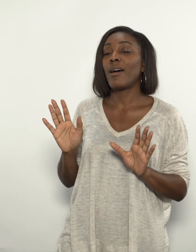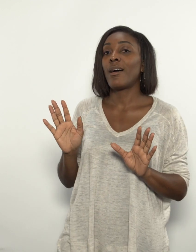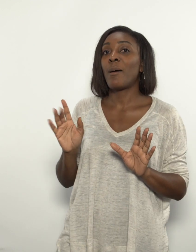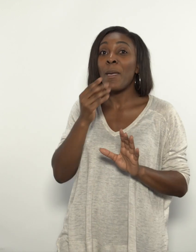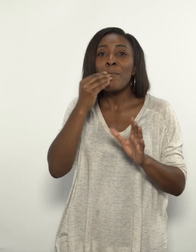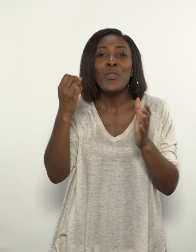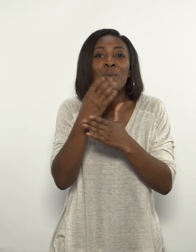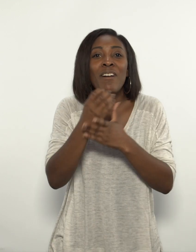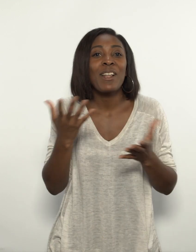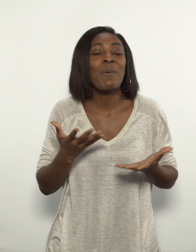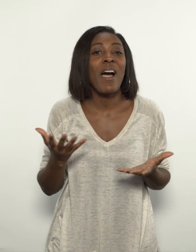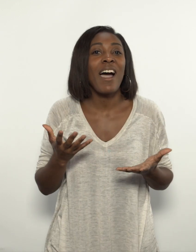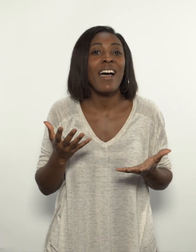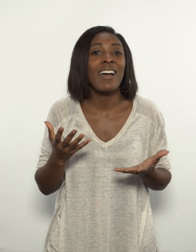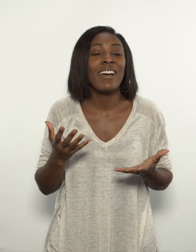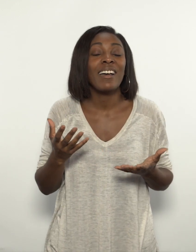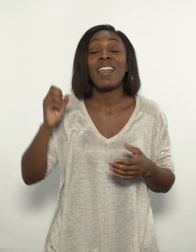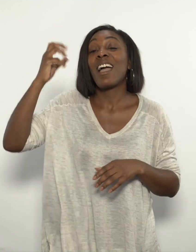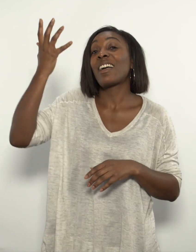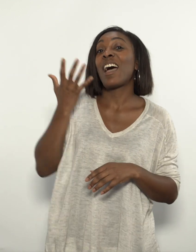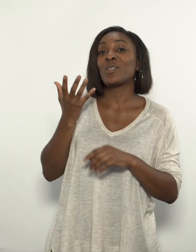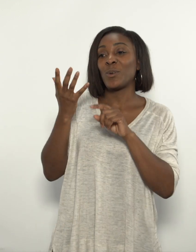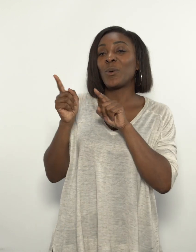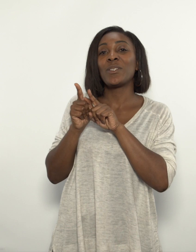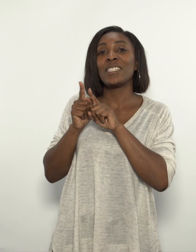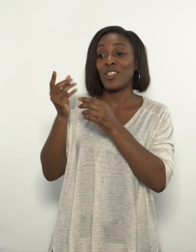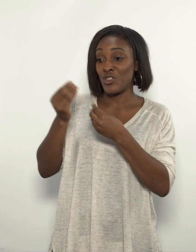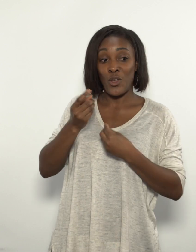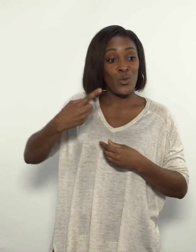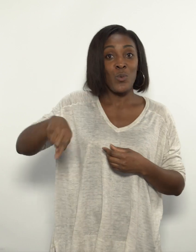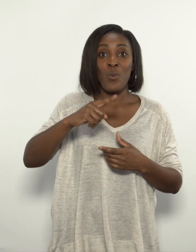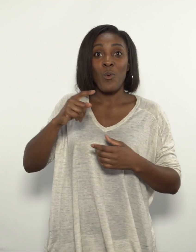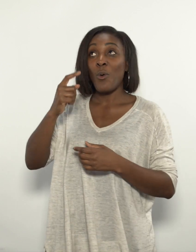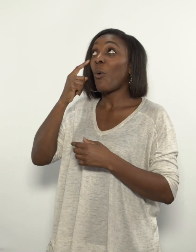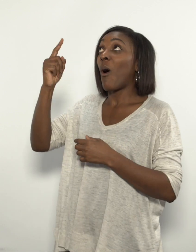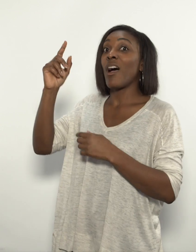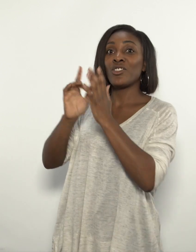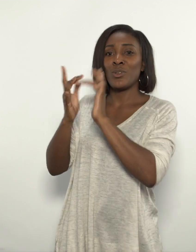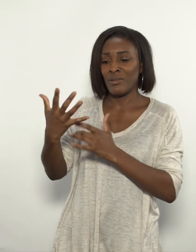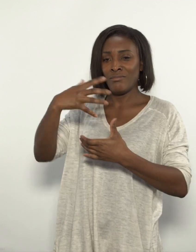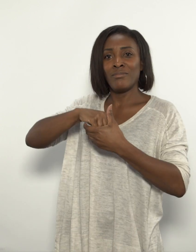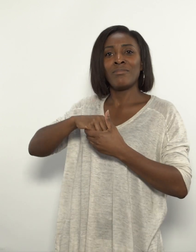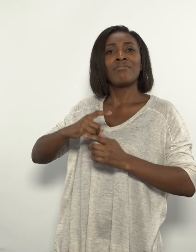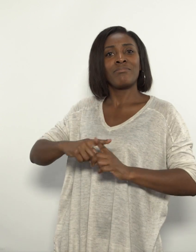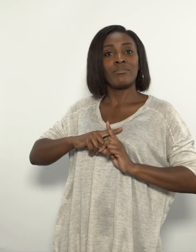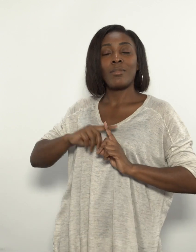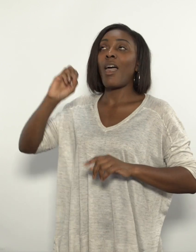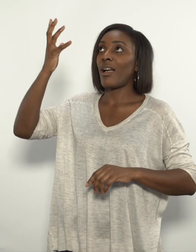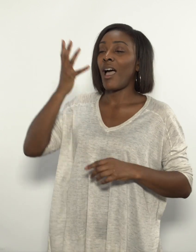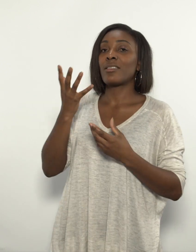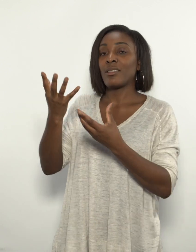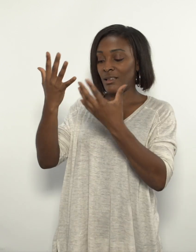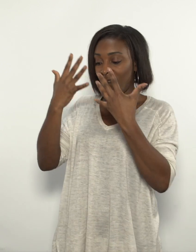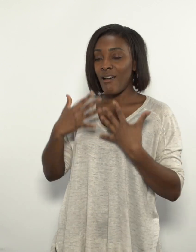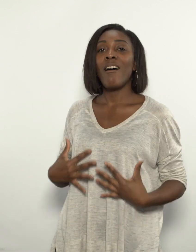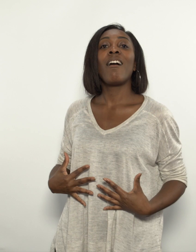la bonne nouvelle, c'est que la grâce transfère aussi le jugement pour ceux qui croient, pour ceux qui acceptent Jésus. La grâce transfère